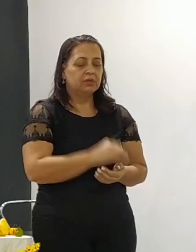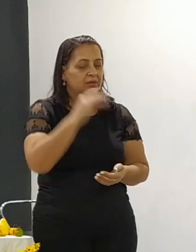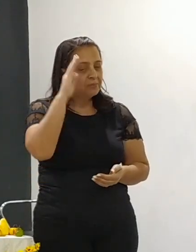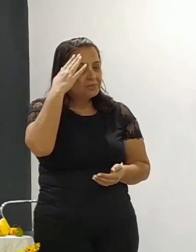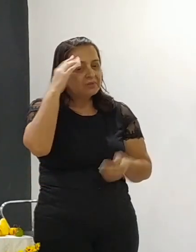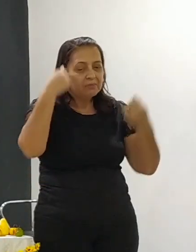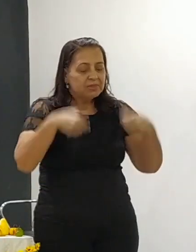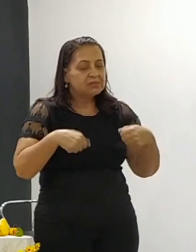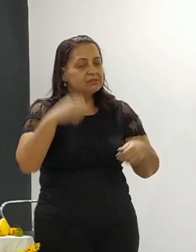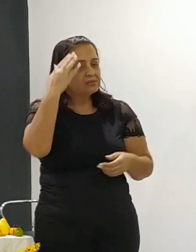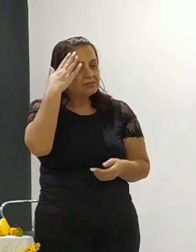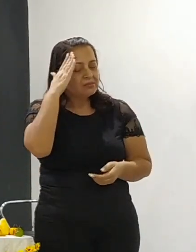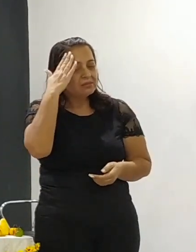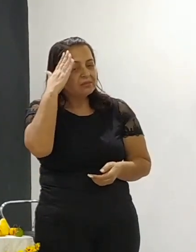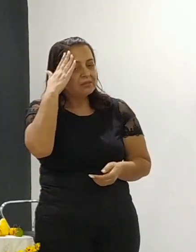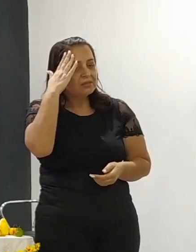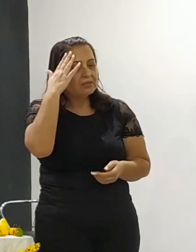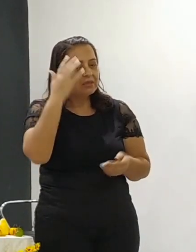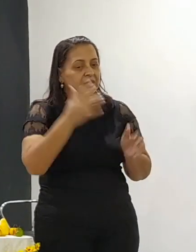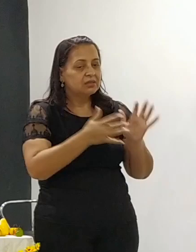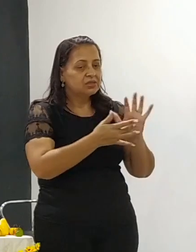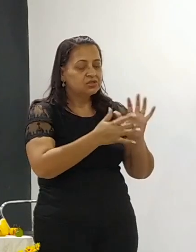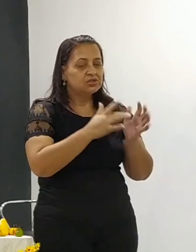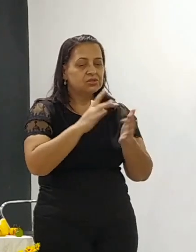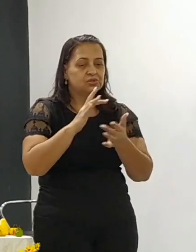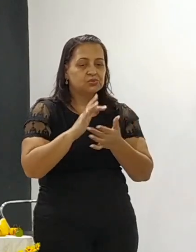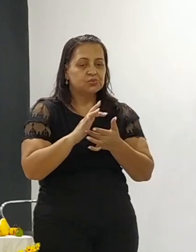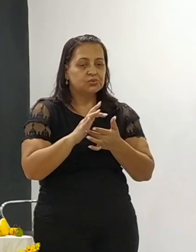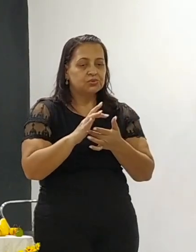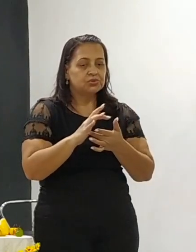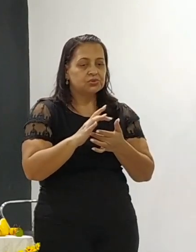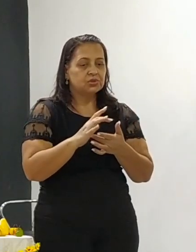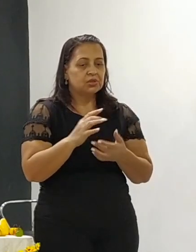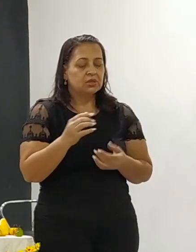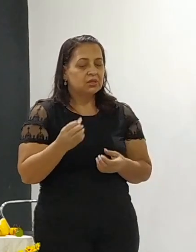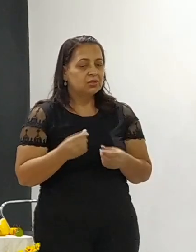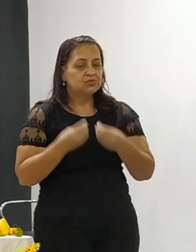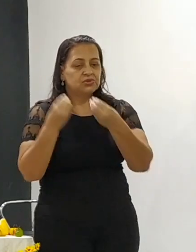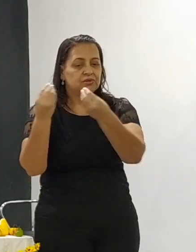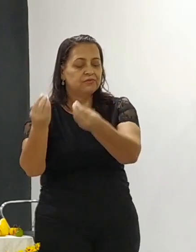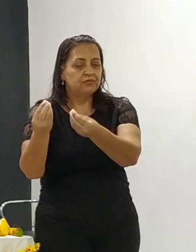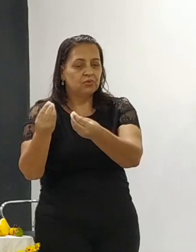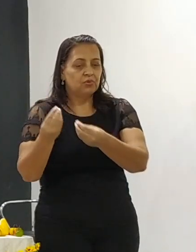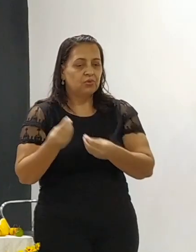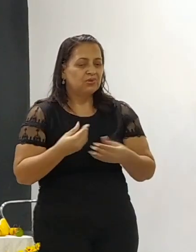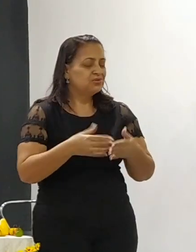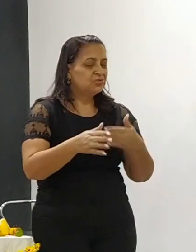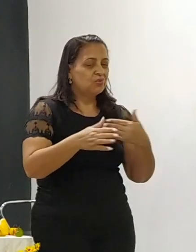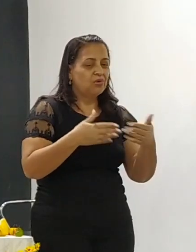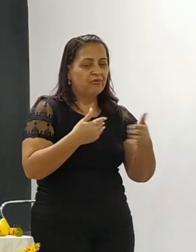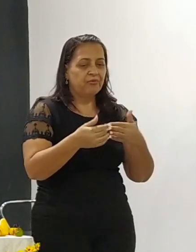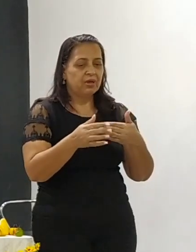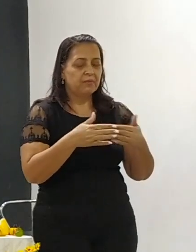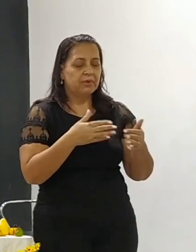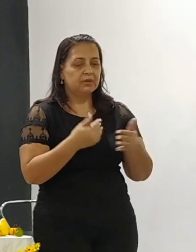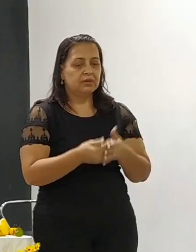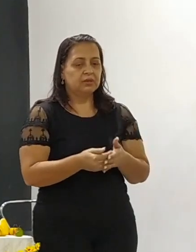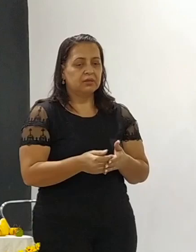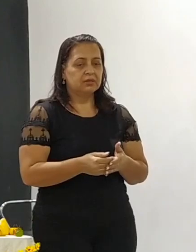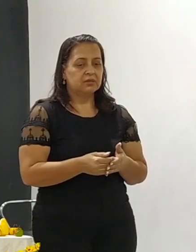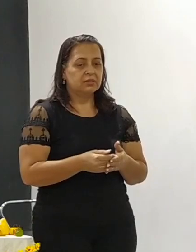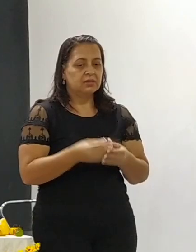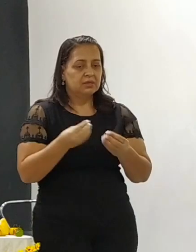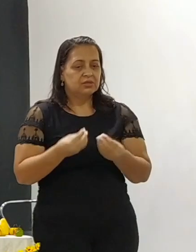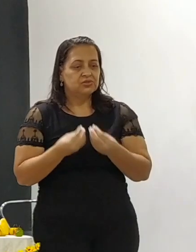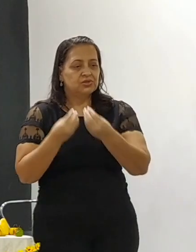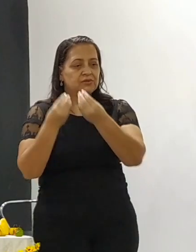entender que Jesus não te enviou de qualquer maneira. Ele te enviou da mesma forma que o